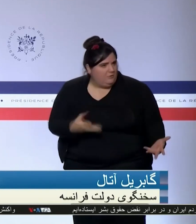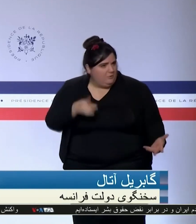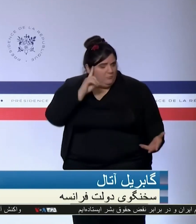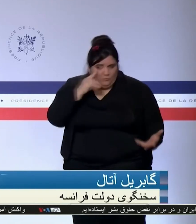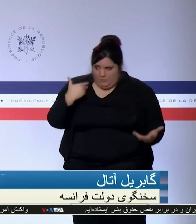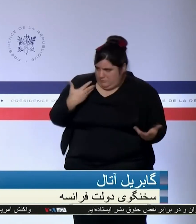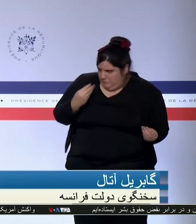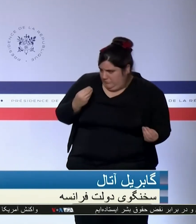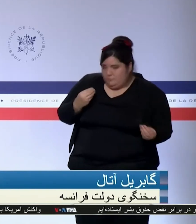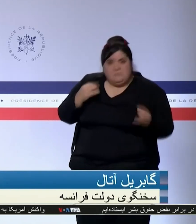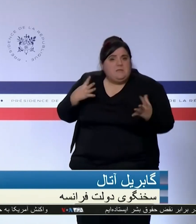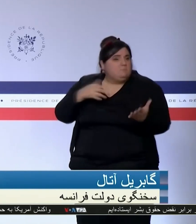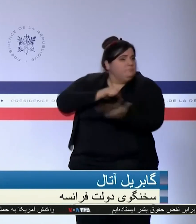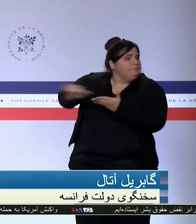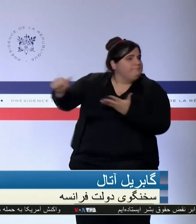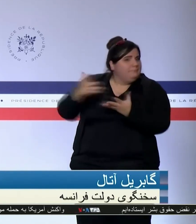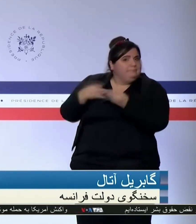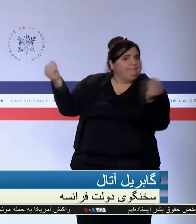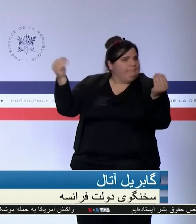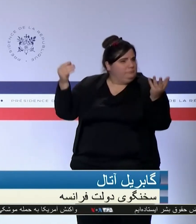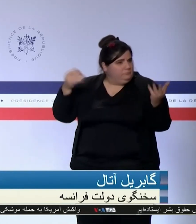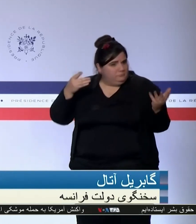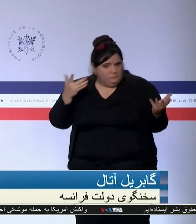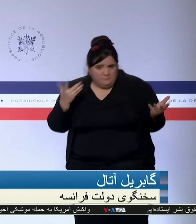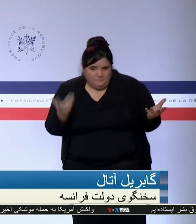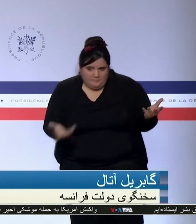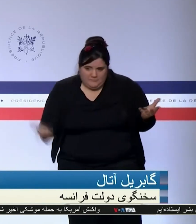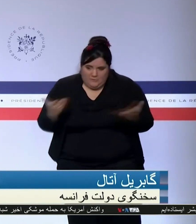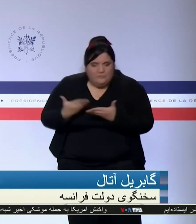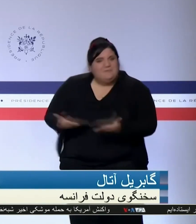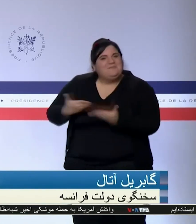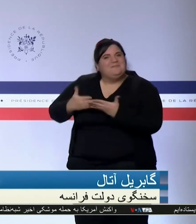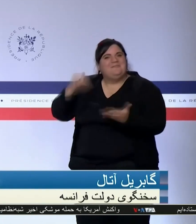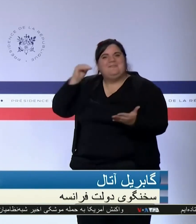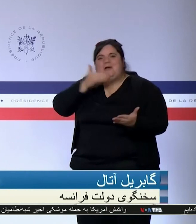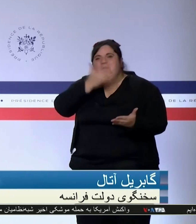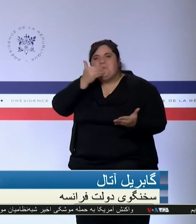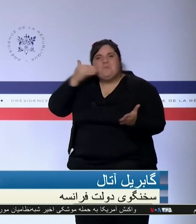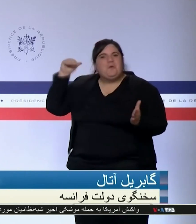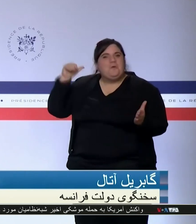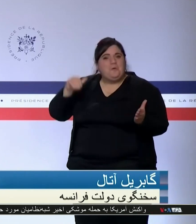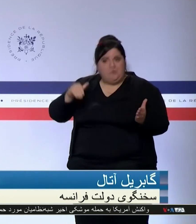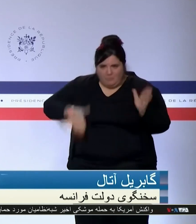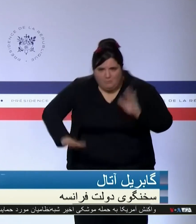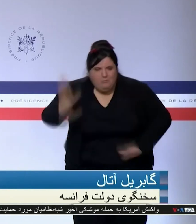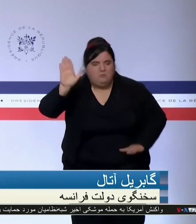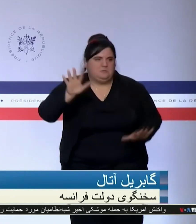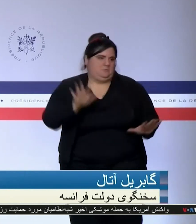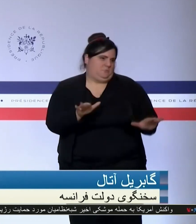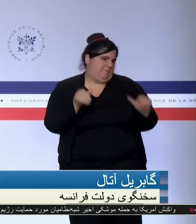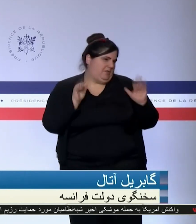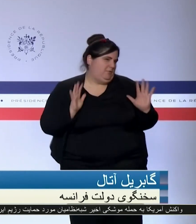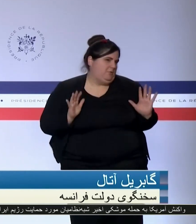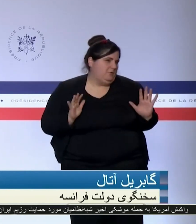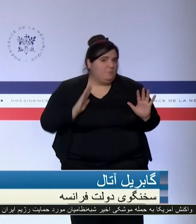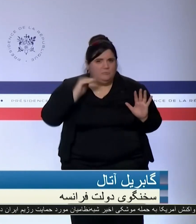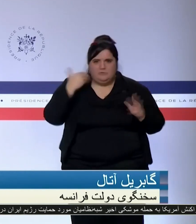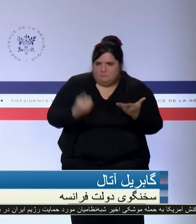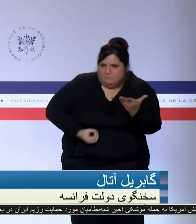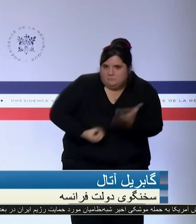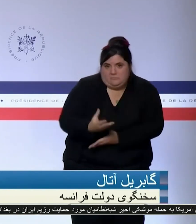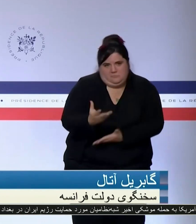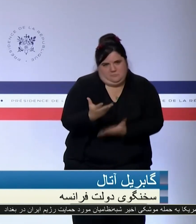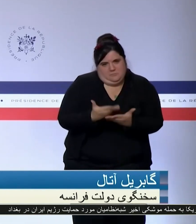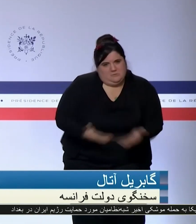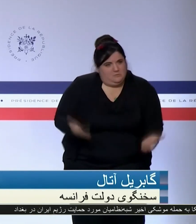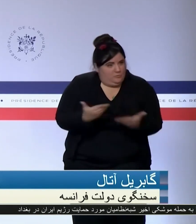لغو خواهند شد. پیام روشن من این است: ما هنوز در کشورمان با یک وضعیت حاد روبرو هستیم. کارکنان حوزه